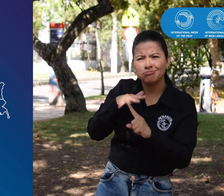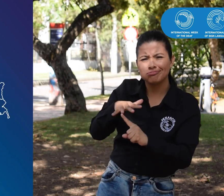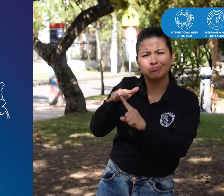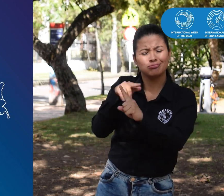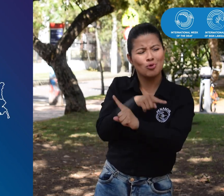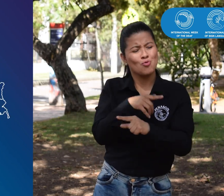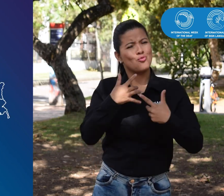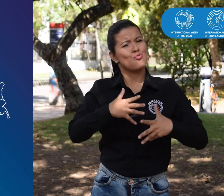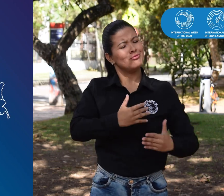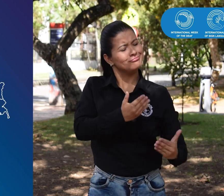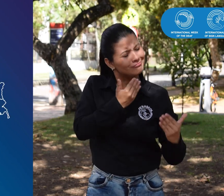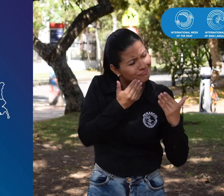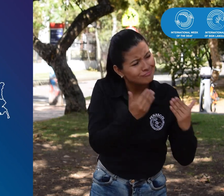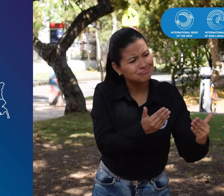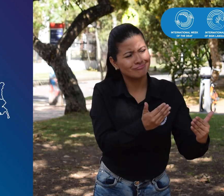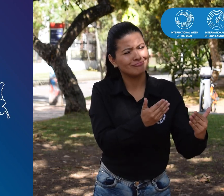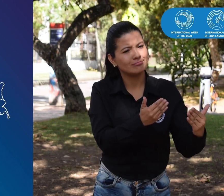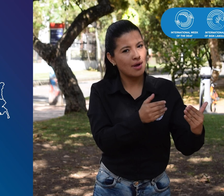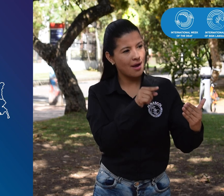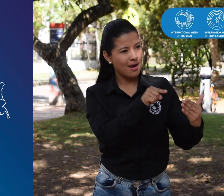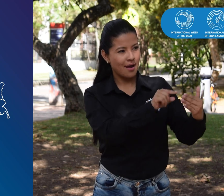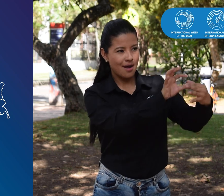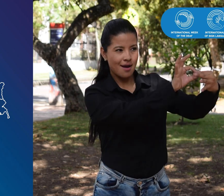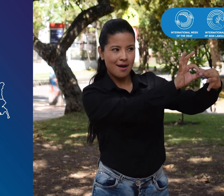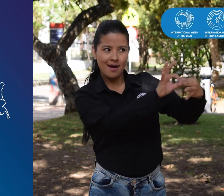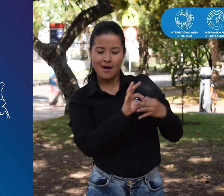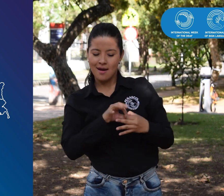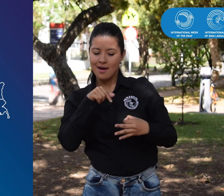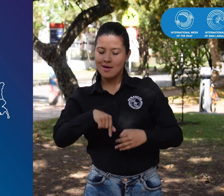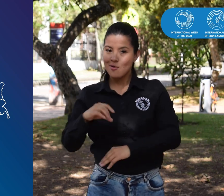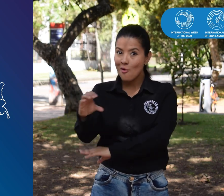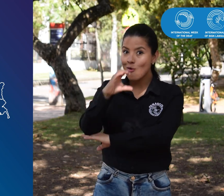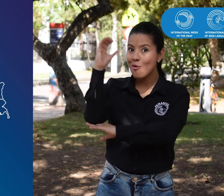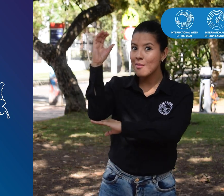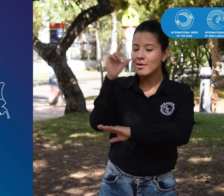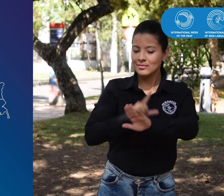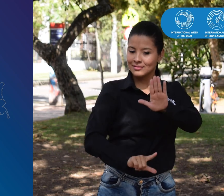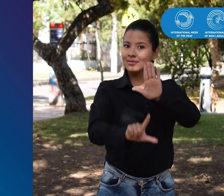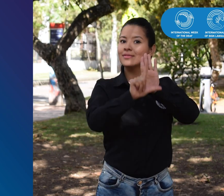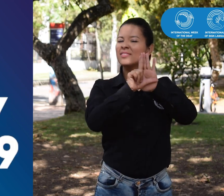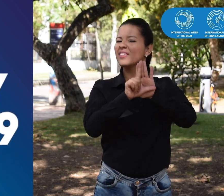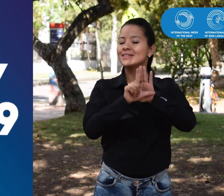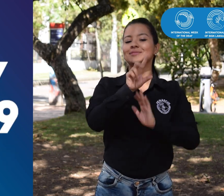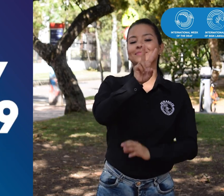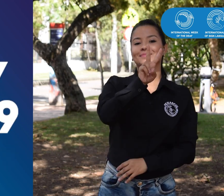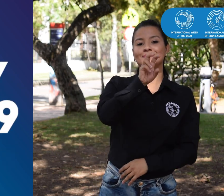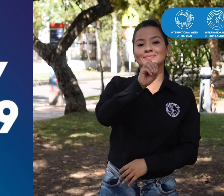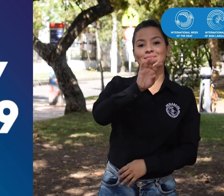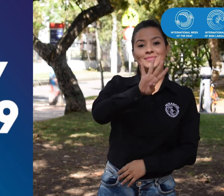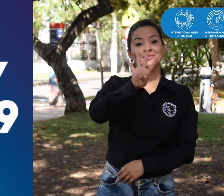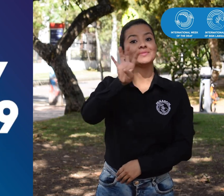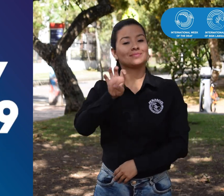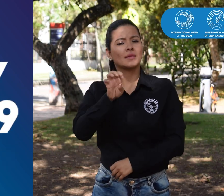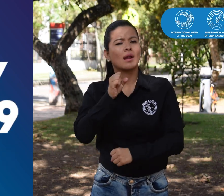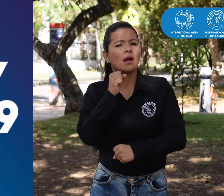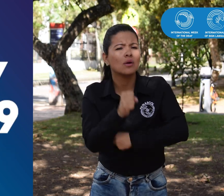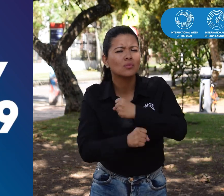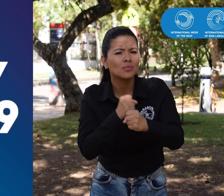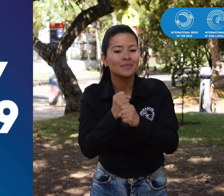fms en Colombia la ley 2049 del 2020 que habla sobre la planeación lingüística y